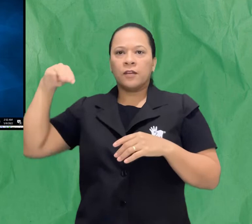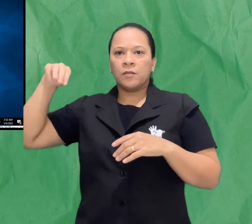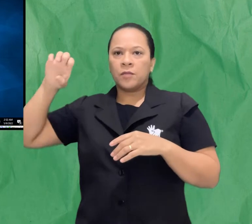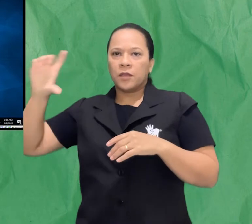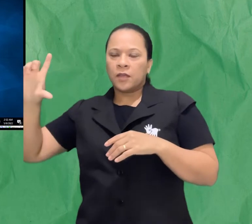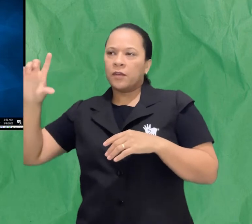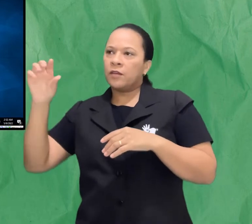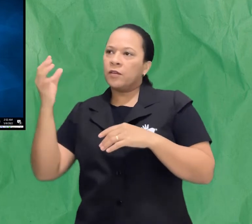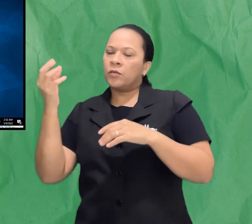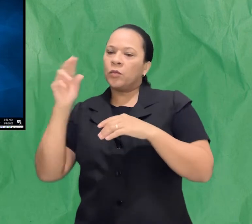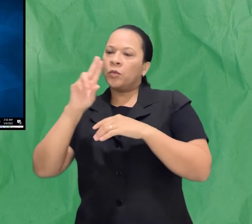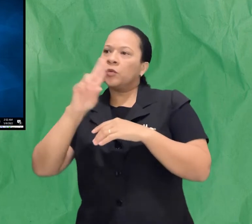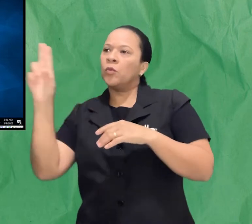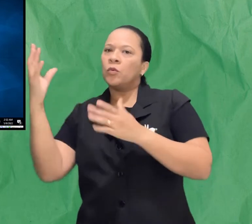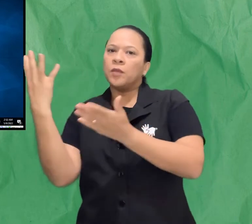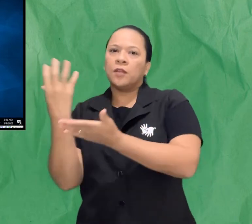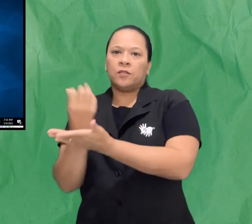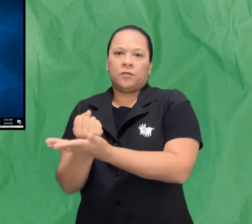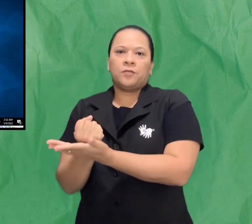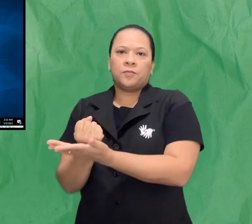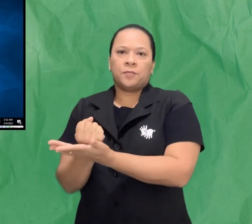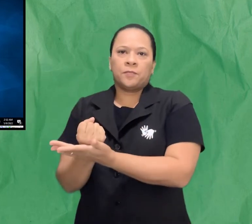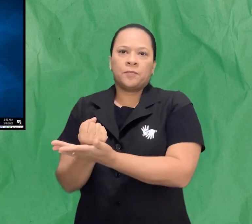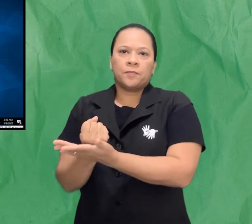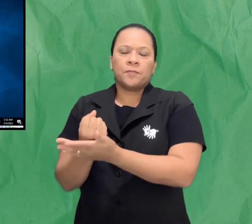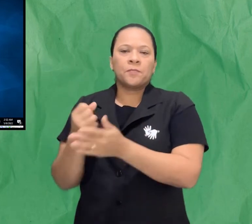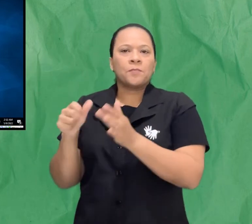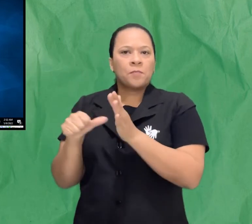Pronto, ele criou aqui, ó, primeiro HTML e primeiro.